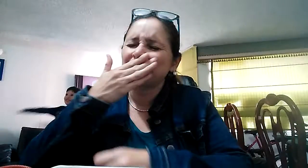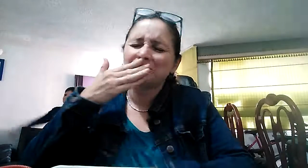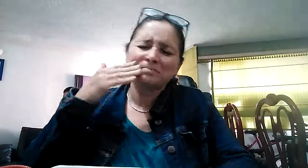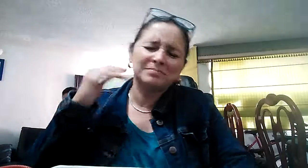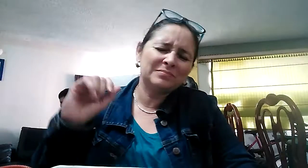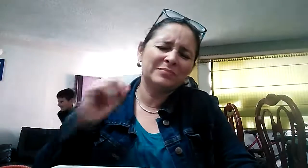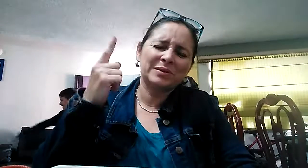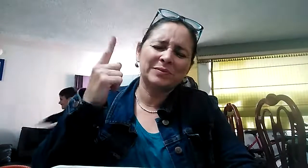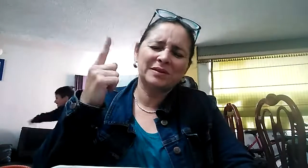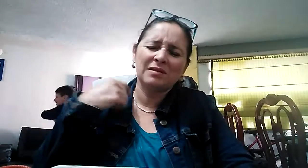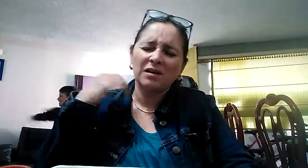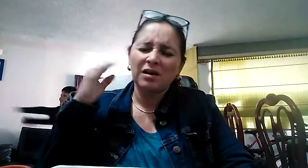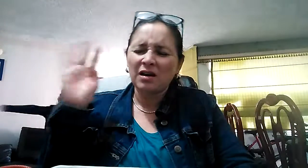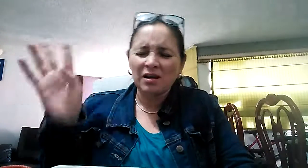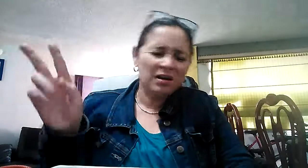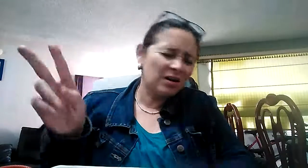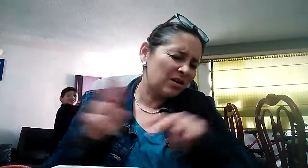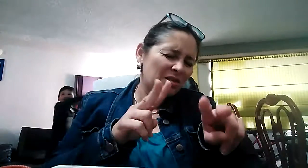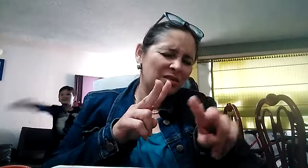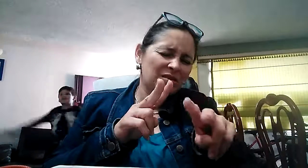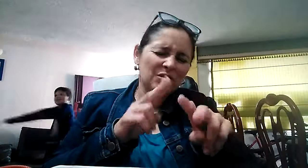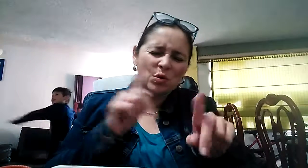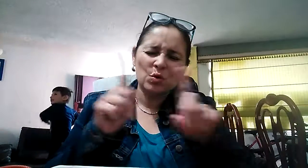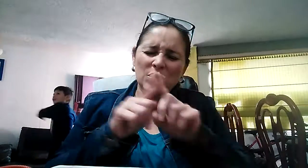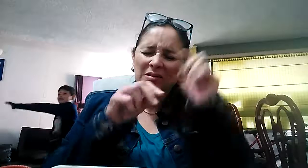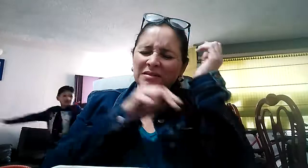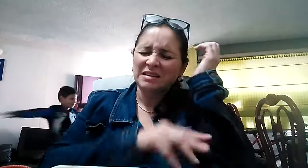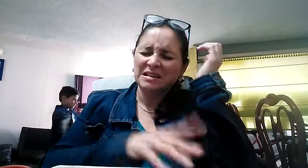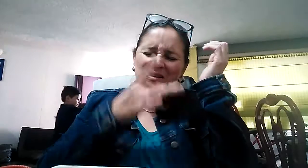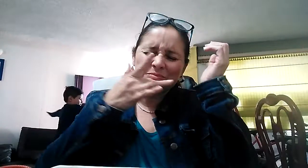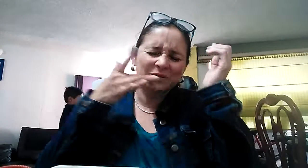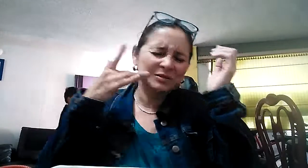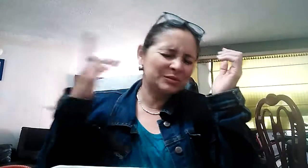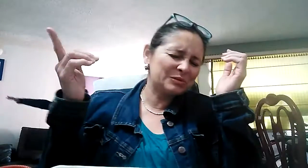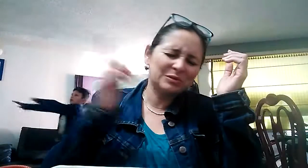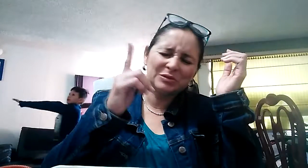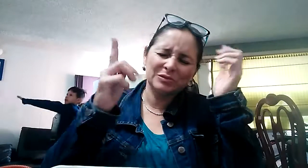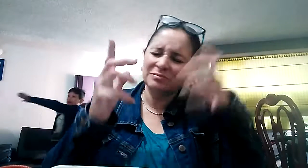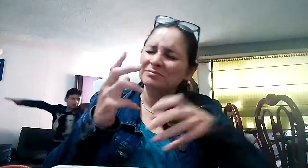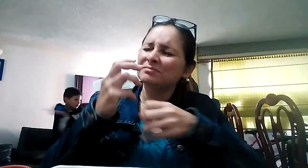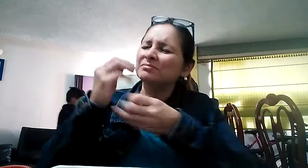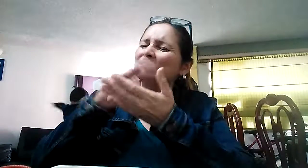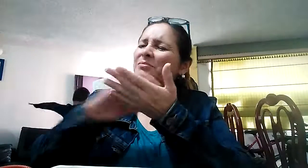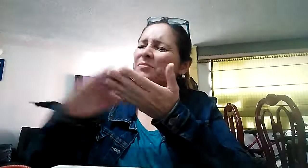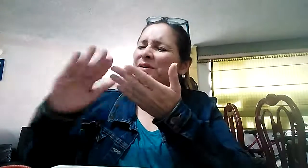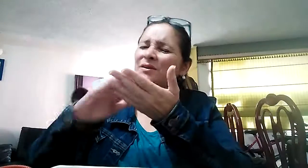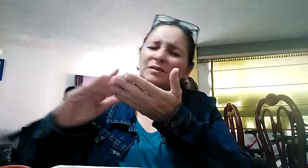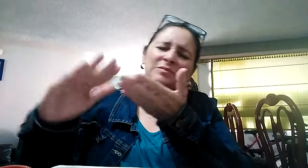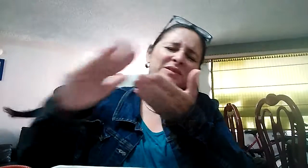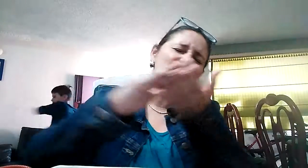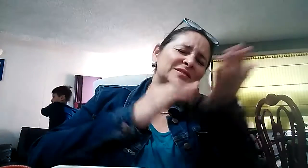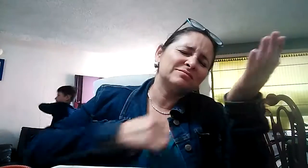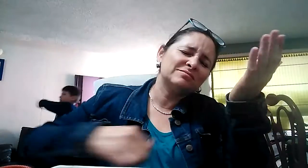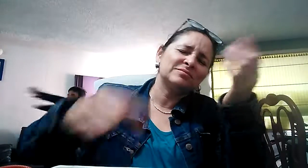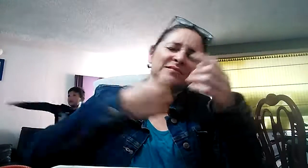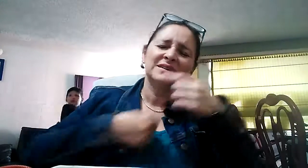Bien, no se preocupen. Conozco bien esta máquina. Tiene un interruptor manual dentro. Iré hasta allí y desconectaré el juego. Pero tendremos que hacer algo